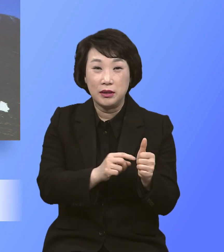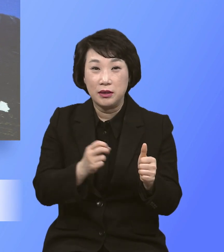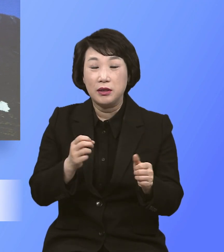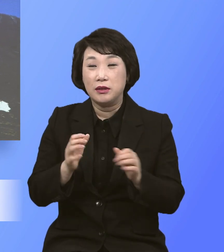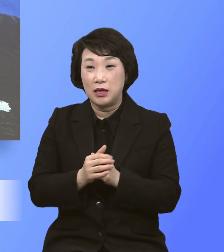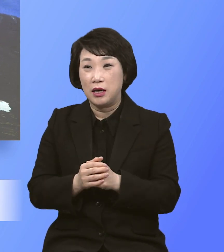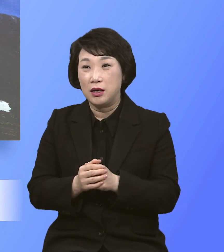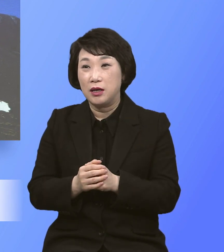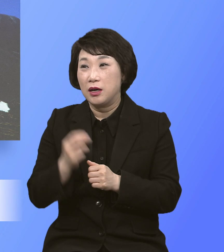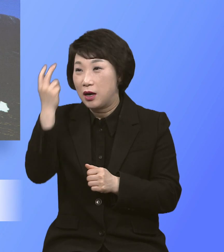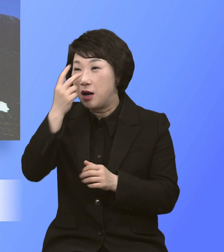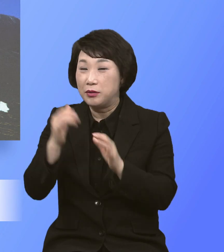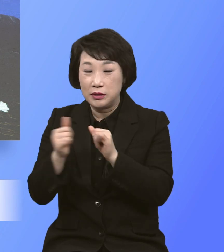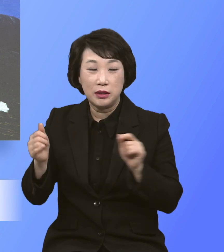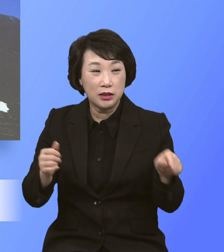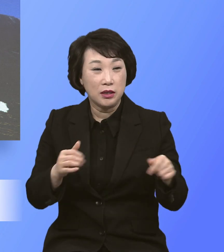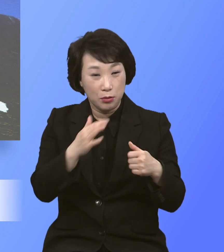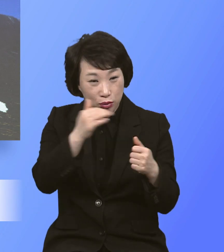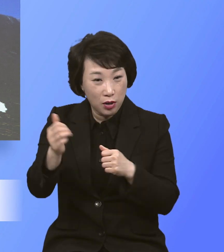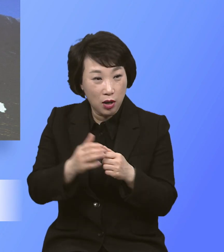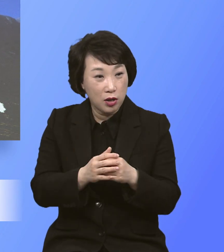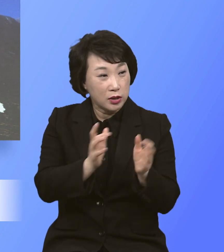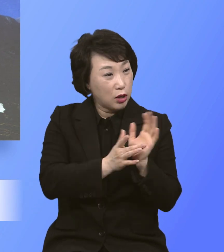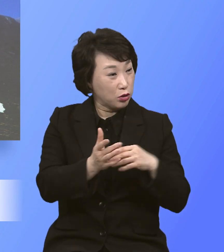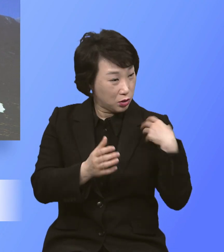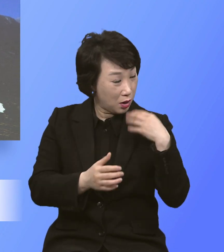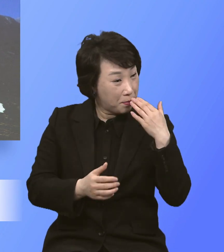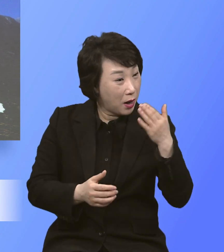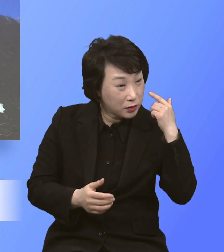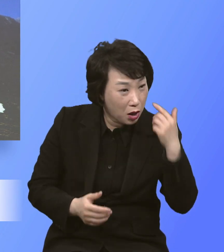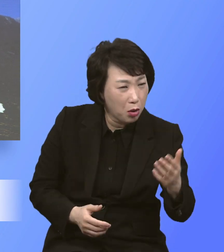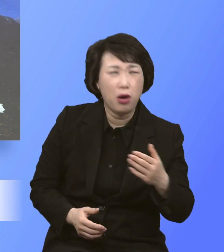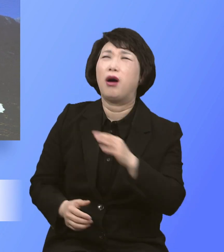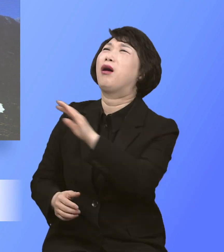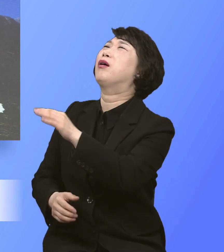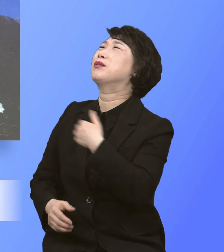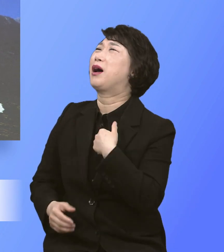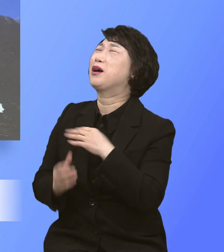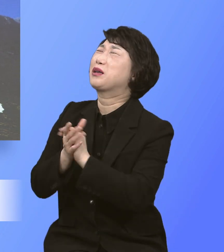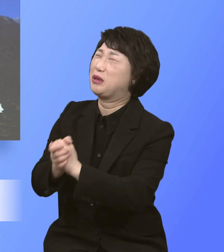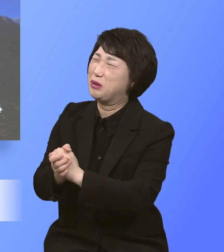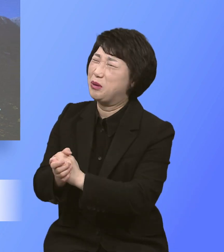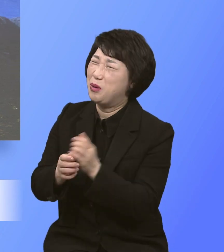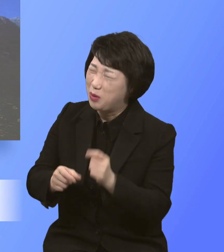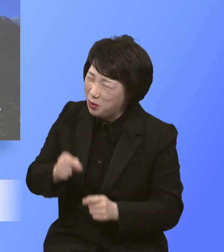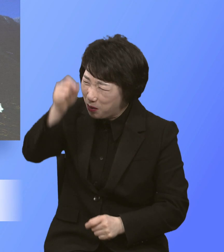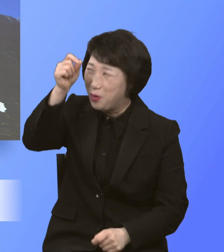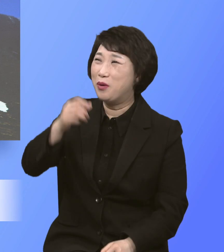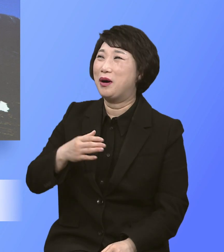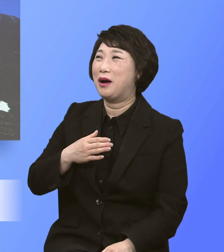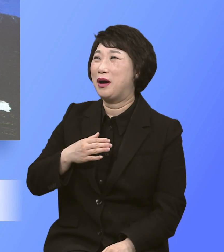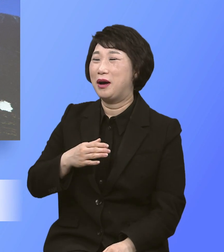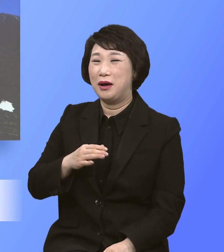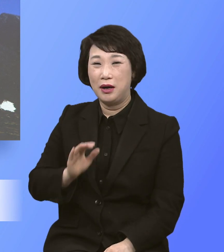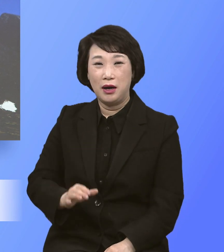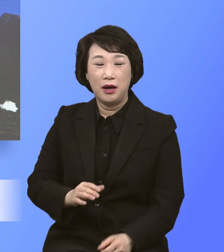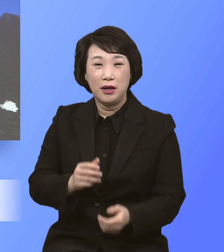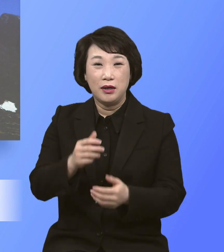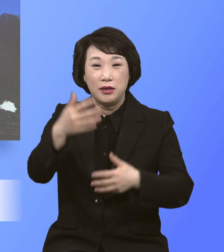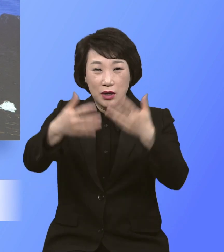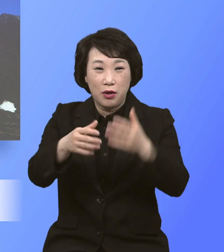감독이 자기를 불러서 이 역할을 하겠냐고 말할 때 내가 기도해온 바람. 그 나중에 영화